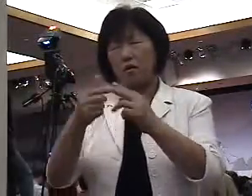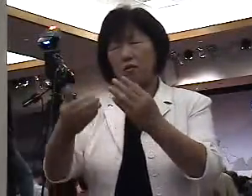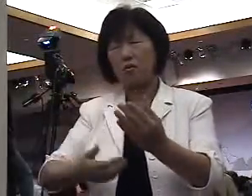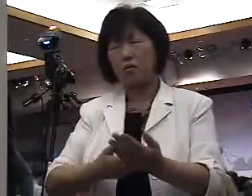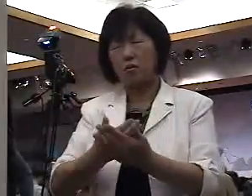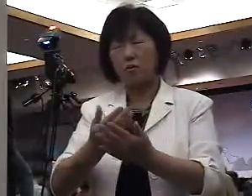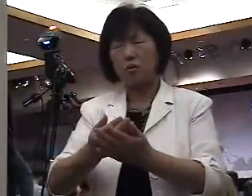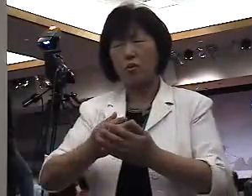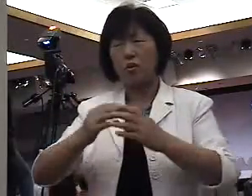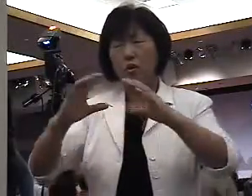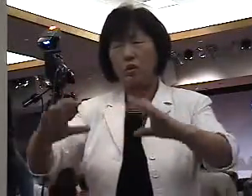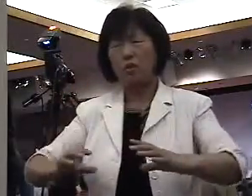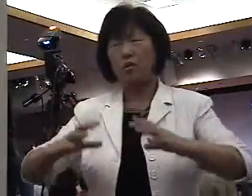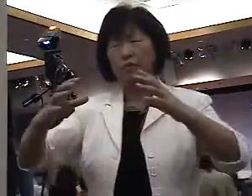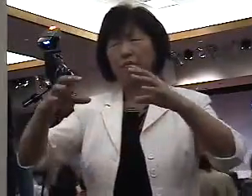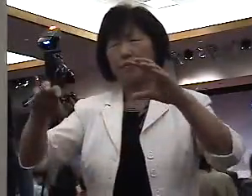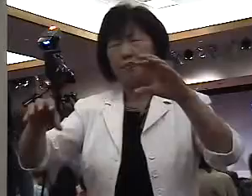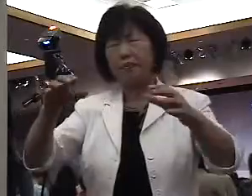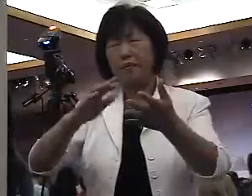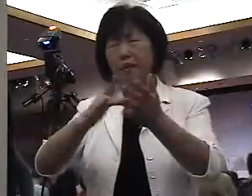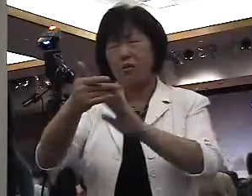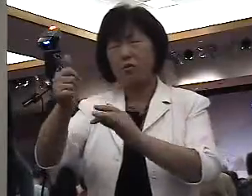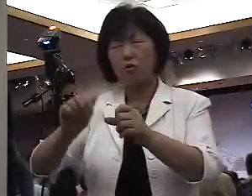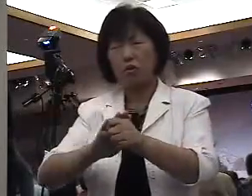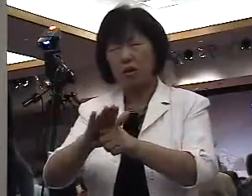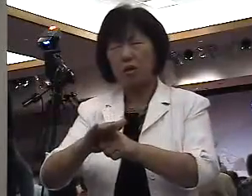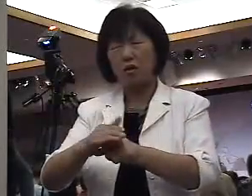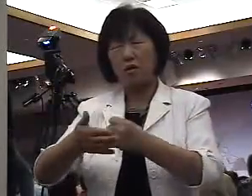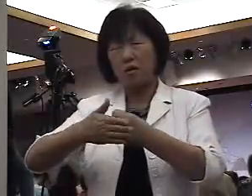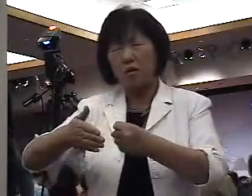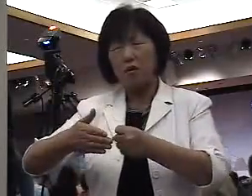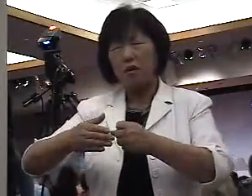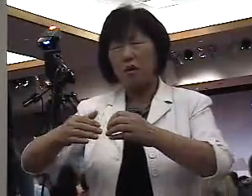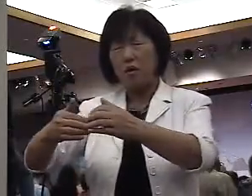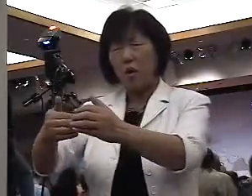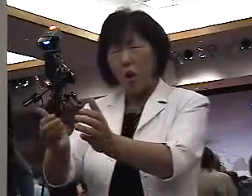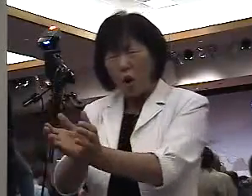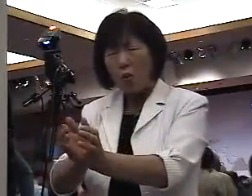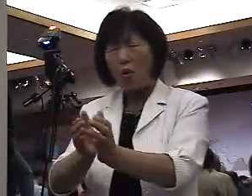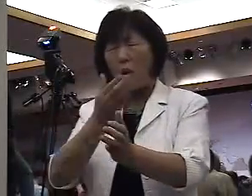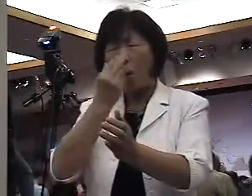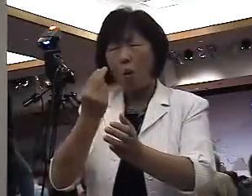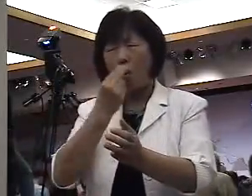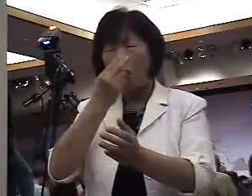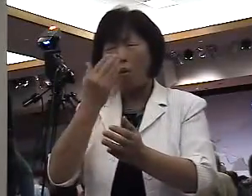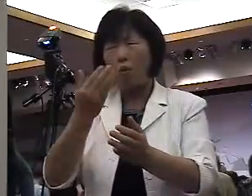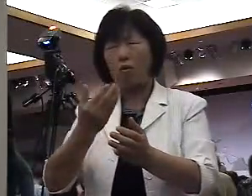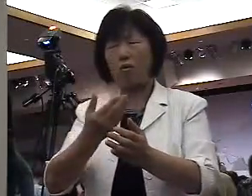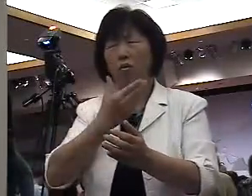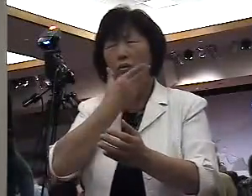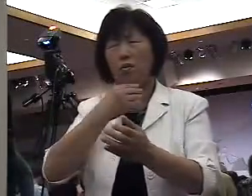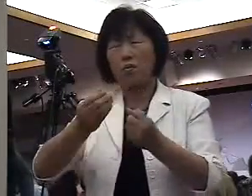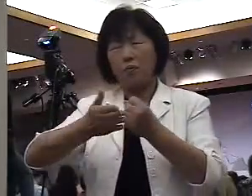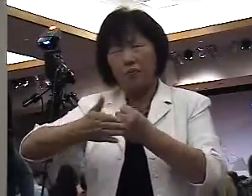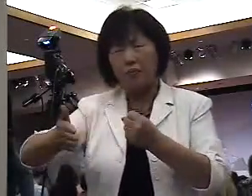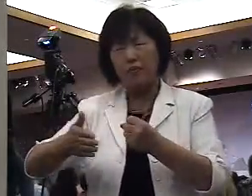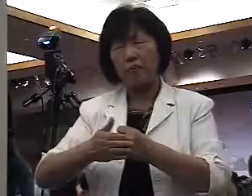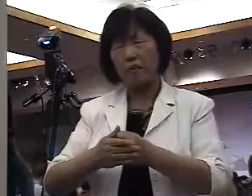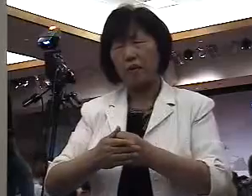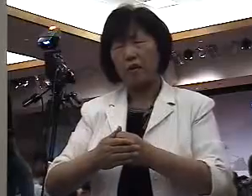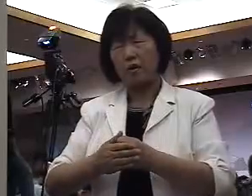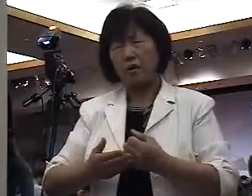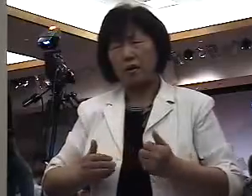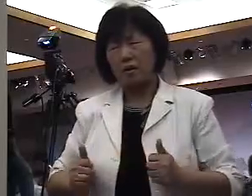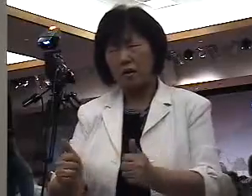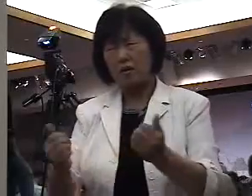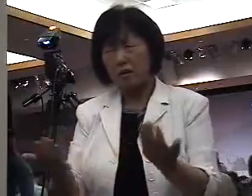오늘도 세계 각지에서 오직 예수 사랑 때문에 열방을 복음화하기 위해 생명을 다해 헌신하시는 선교사님들을 위시하여